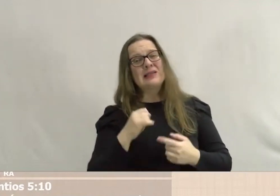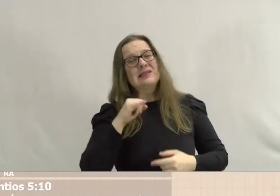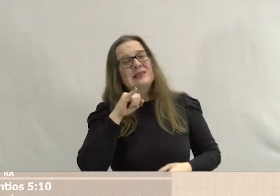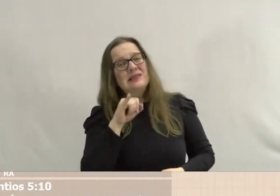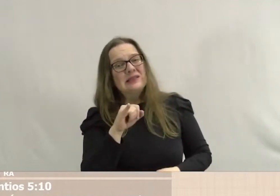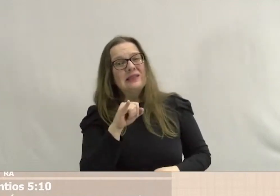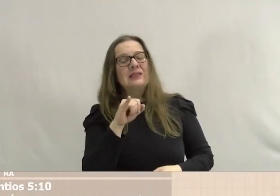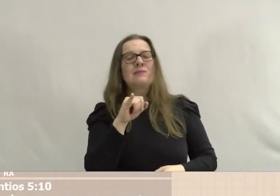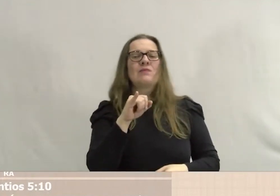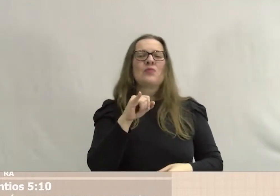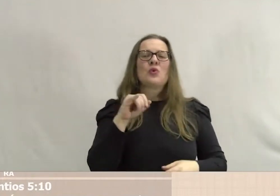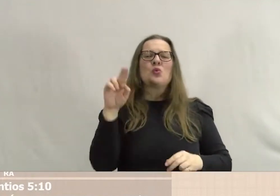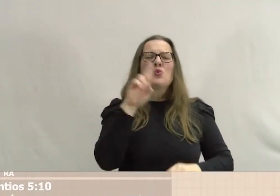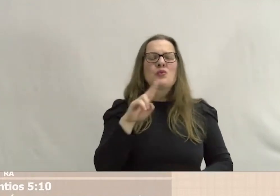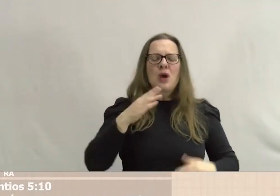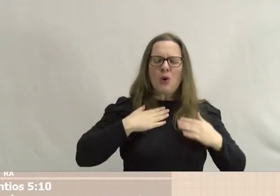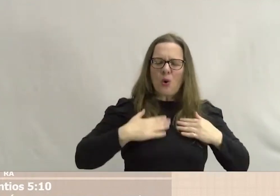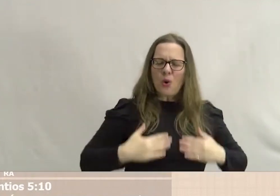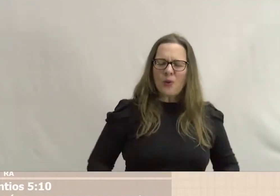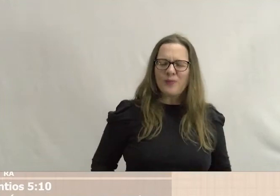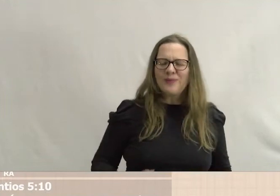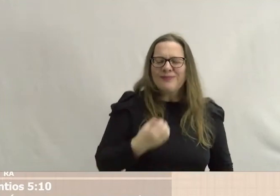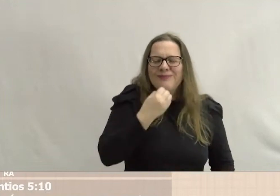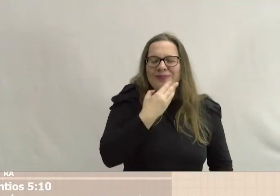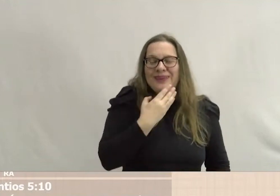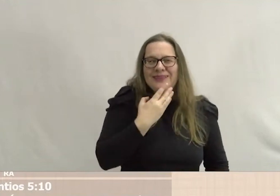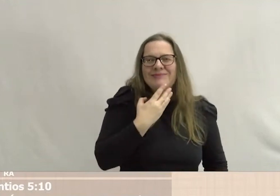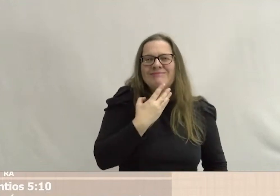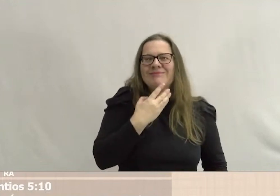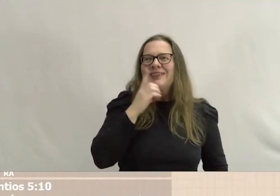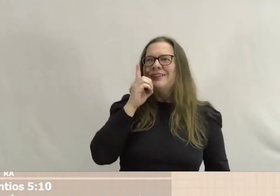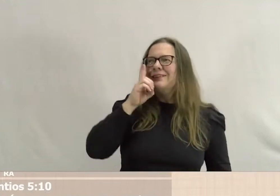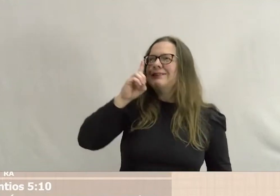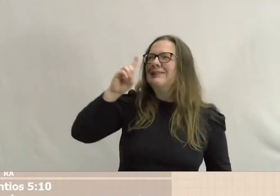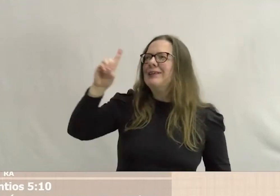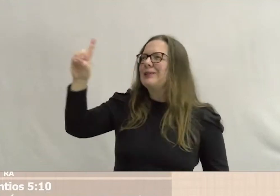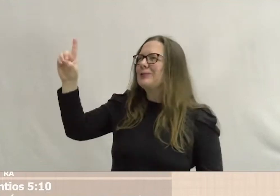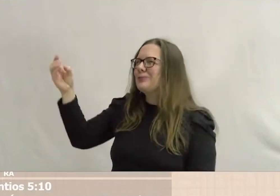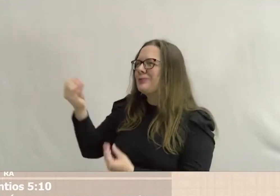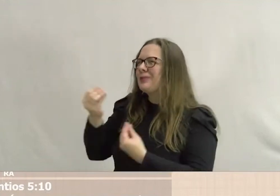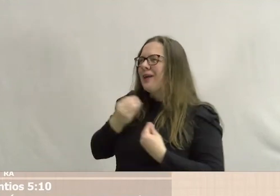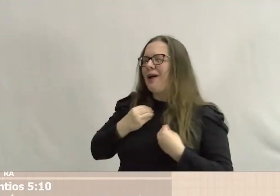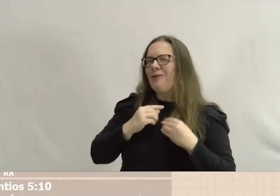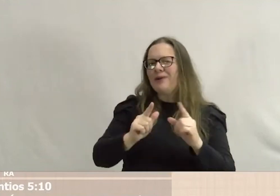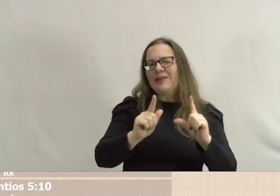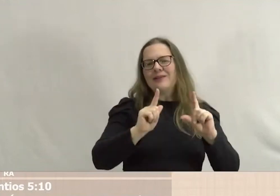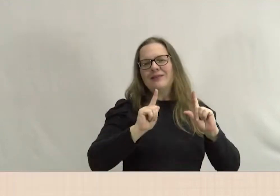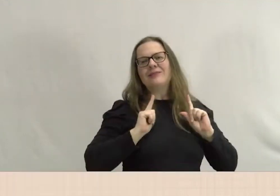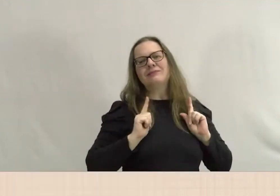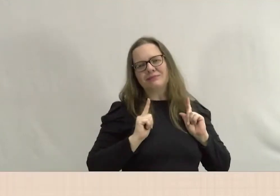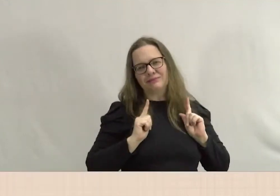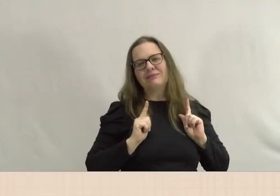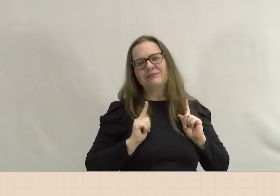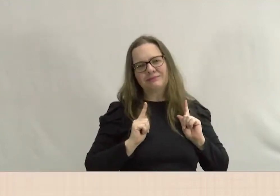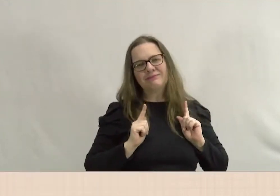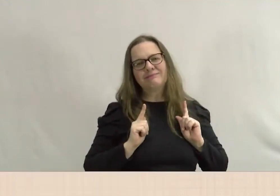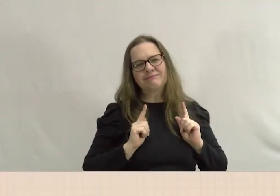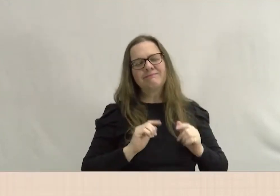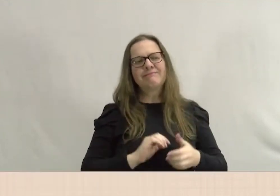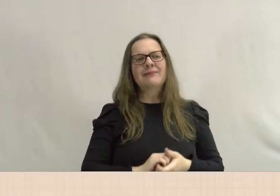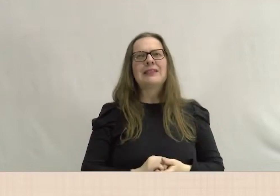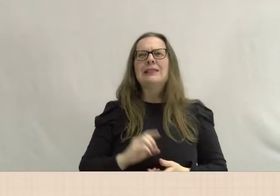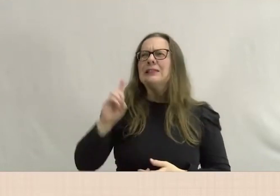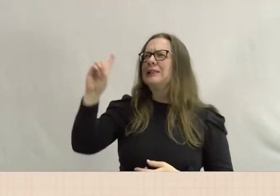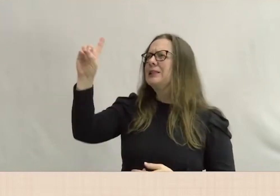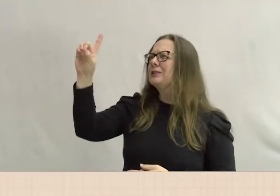Então o homem foi criado para fazer a vontade de Deus. E hoje de manhã eu falei, ele